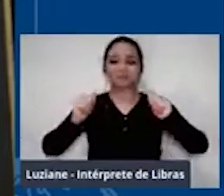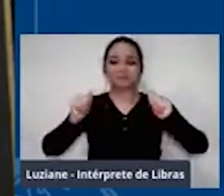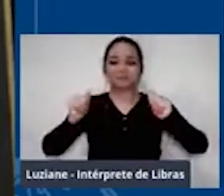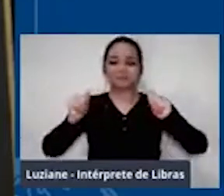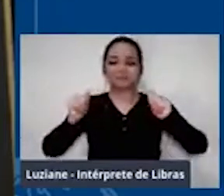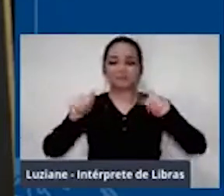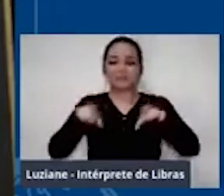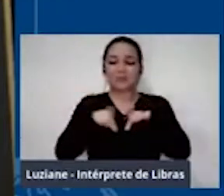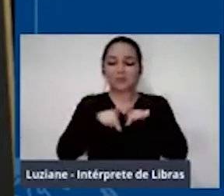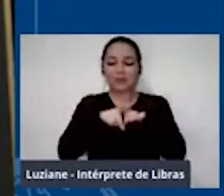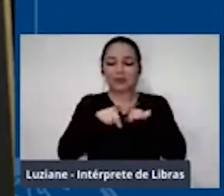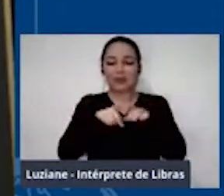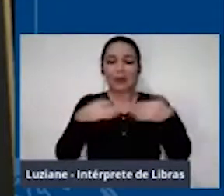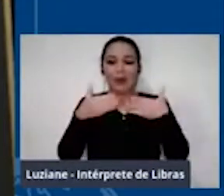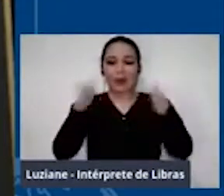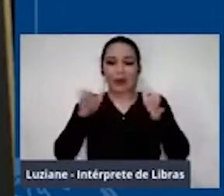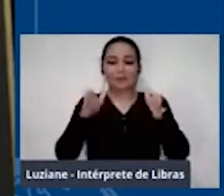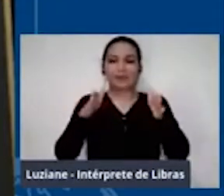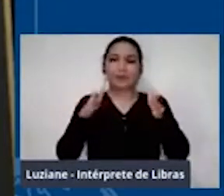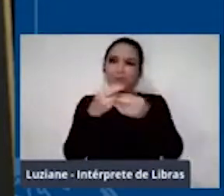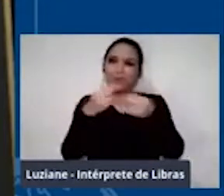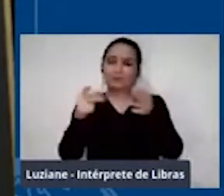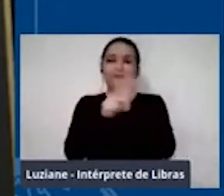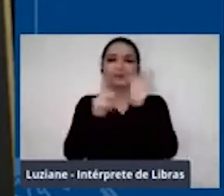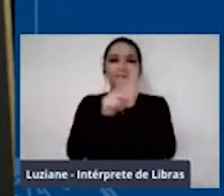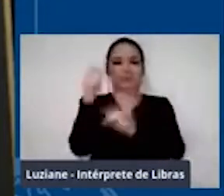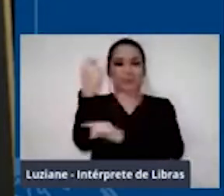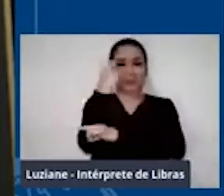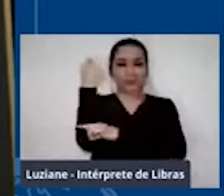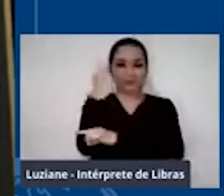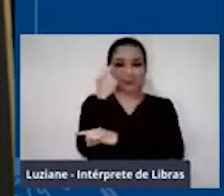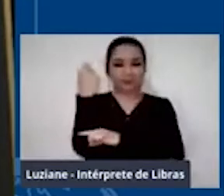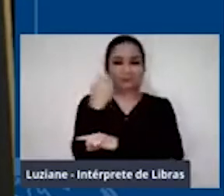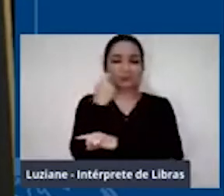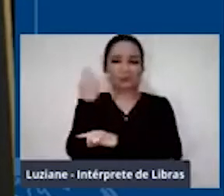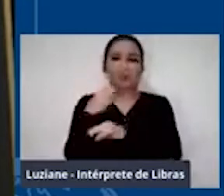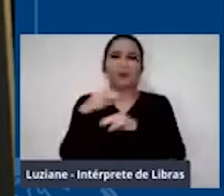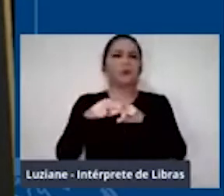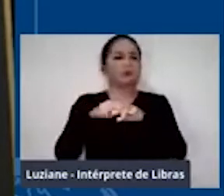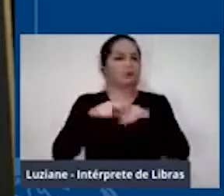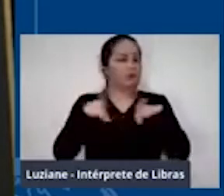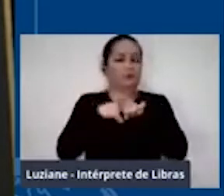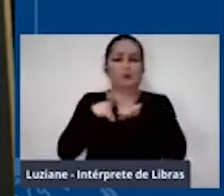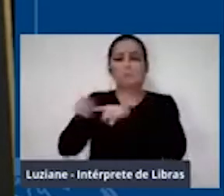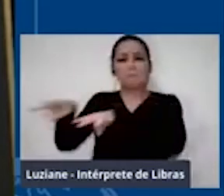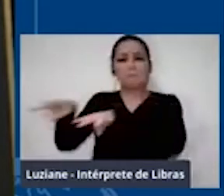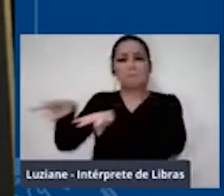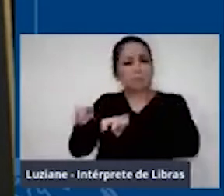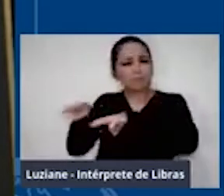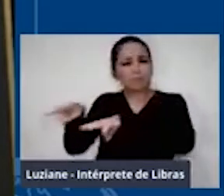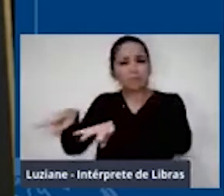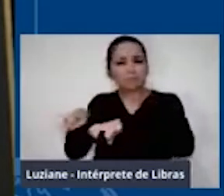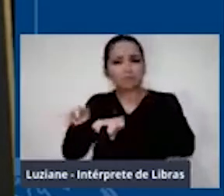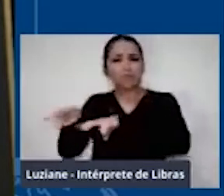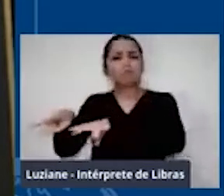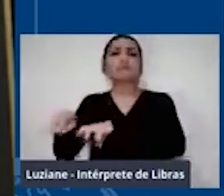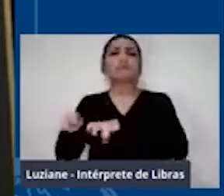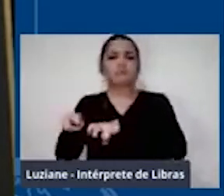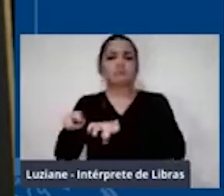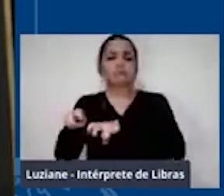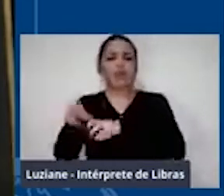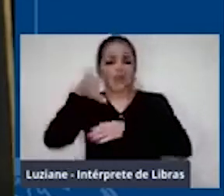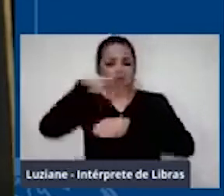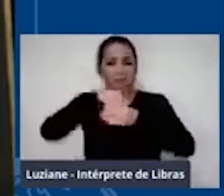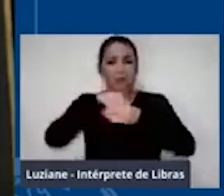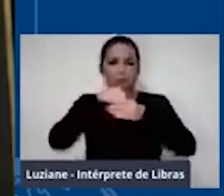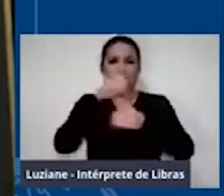extraordinário para o Rio Grande do Sul. Então, aí está de parabéns os pecuaristas, as entidades ligadas à pecuária do nosso estado. Isso